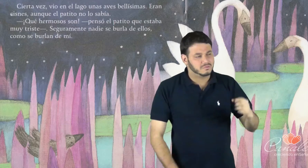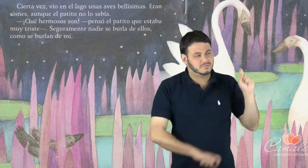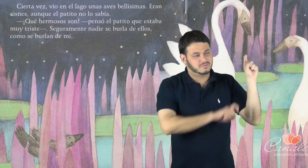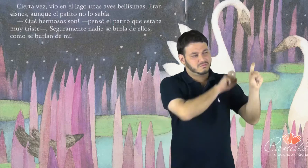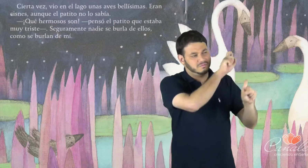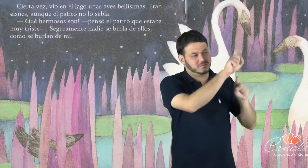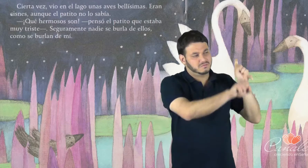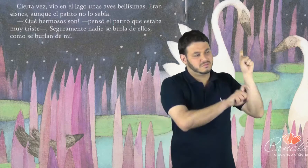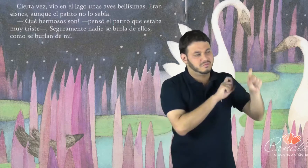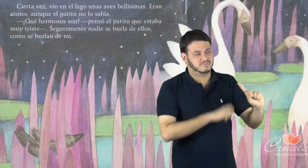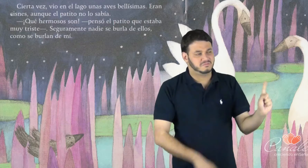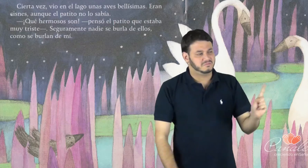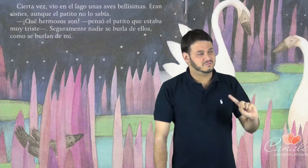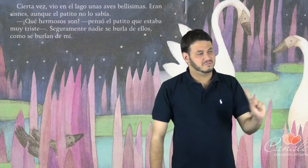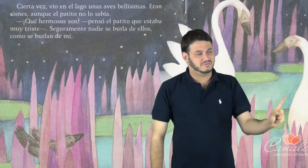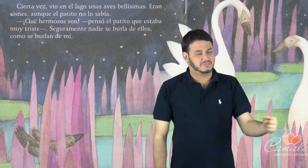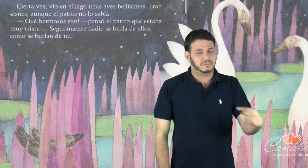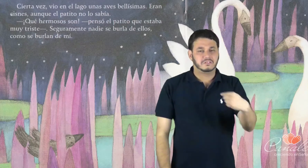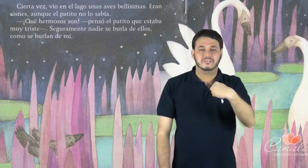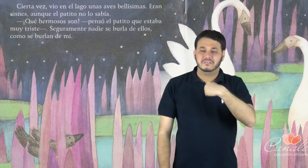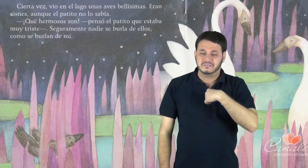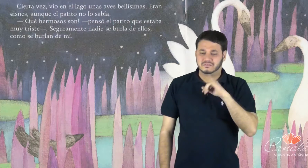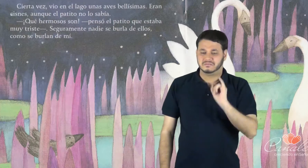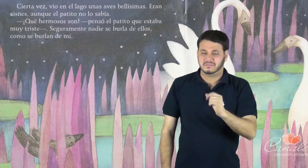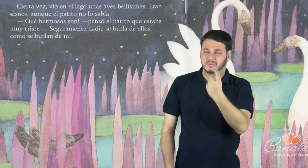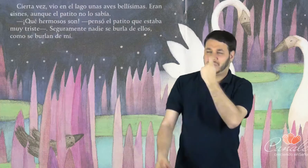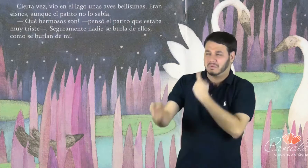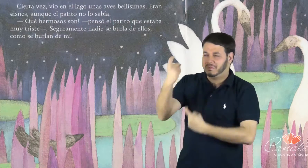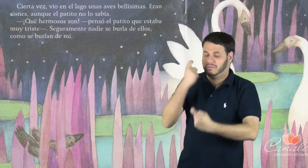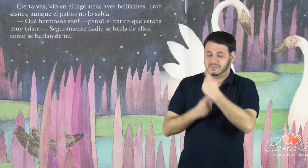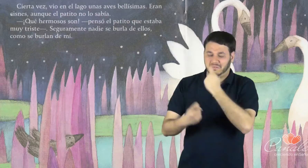ellos como se burlan de mí